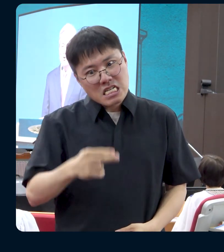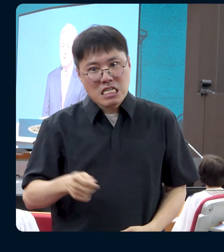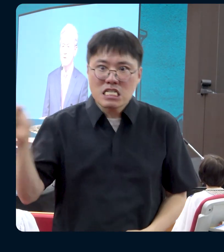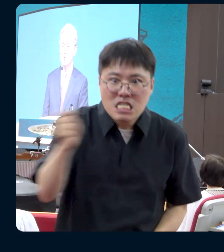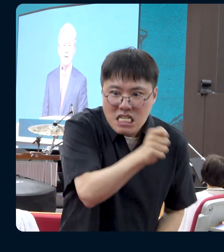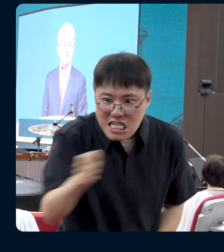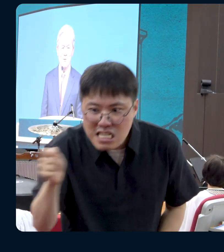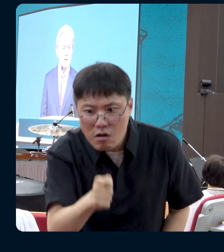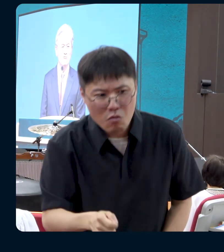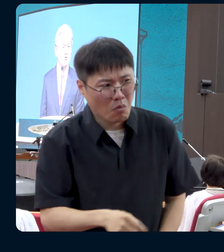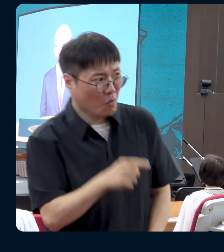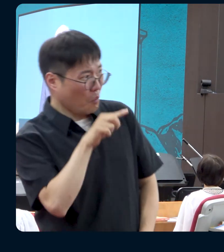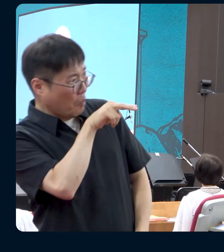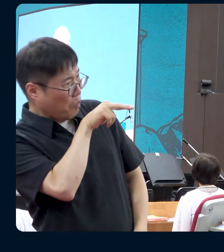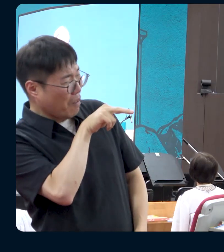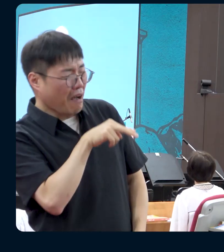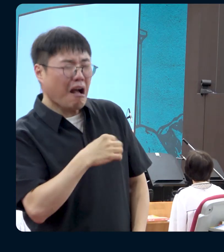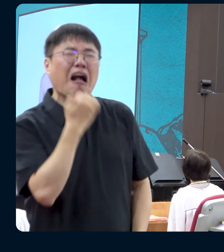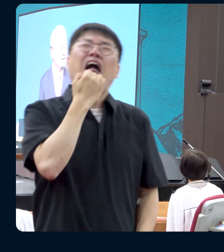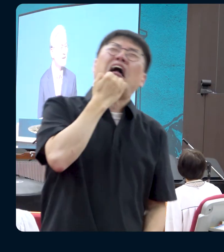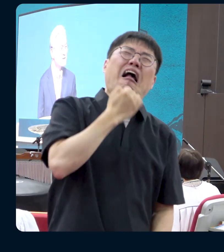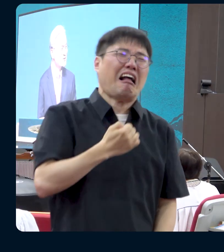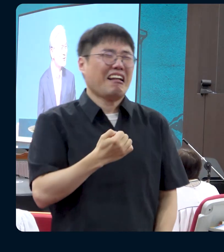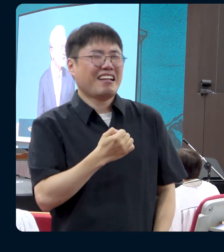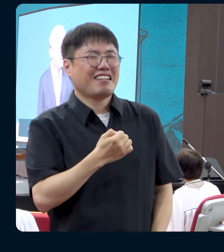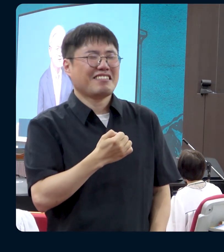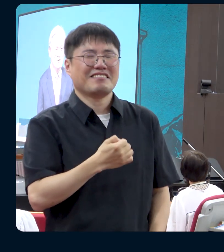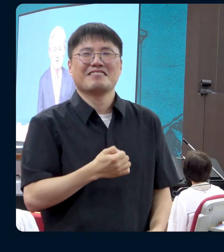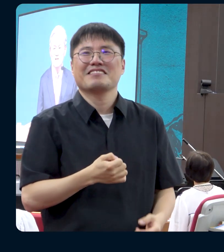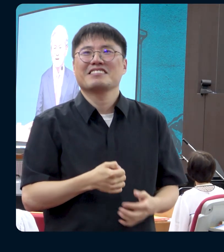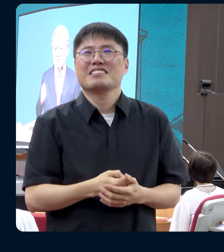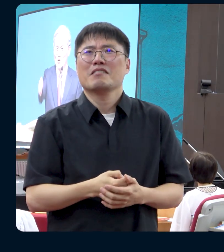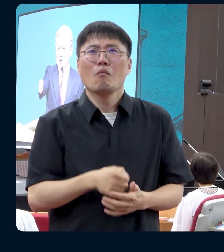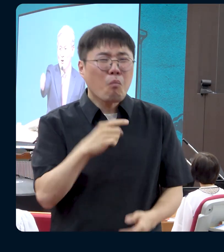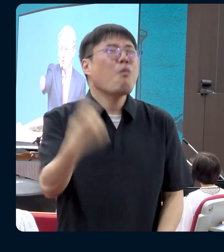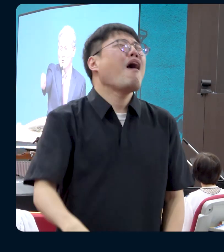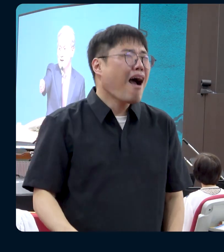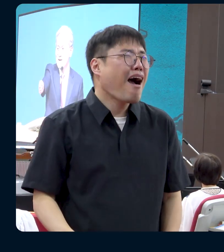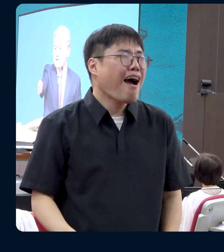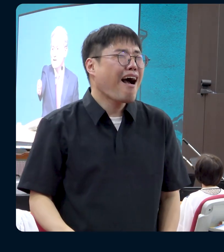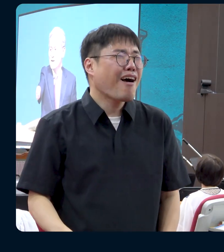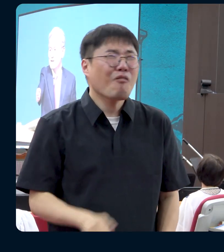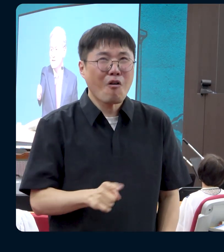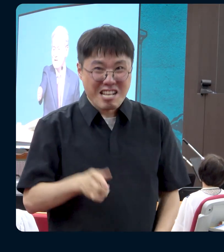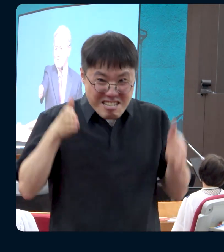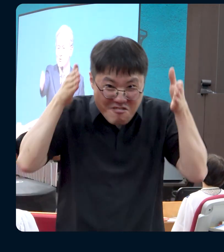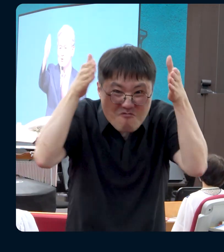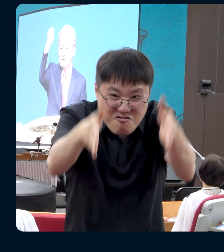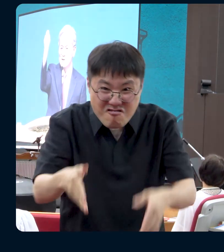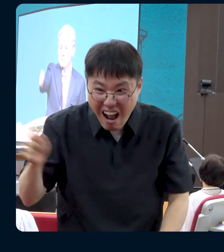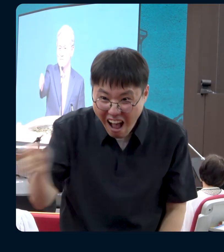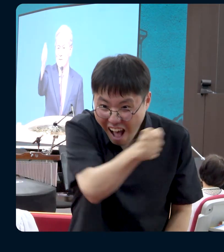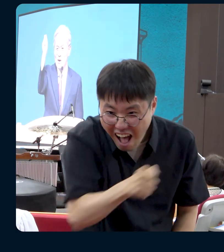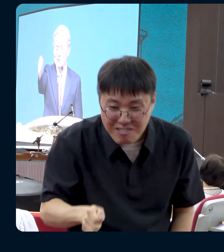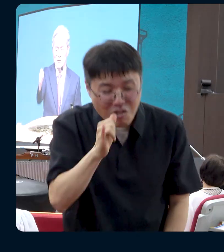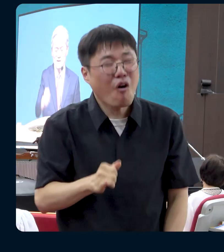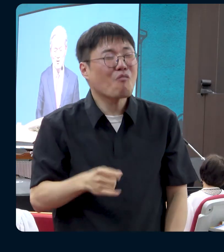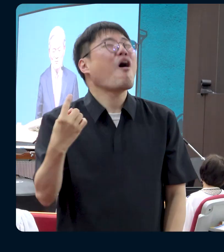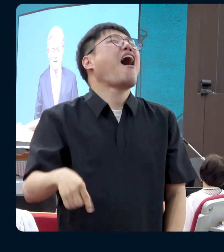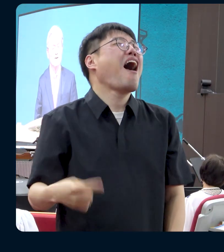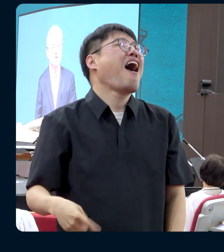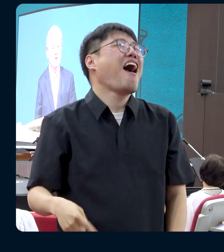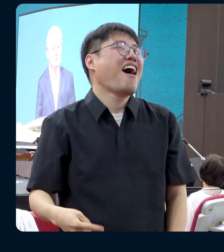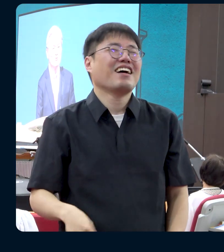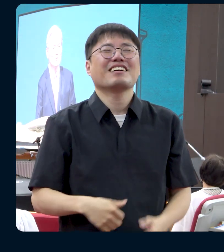심각합니다. 근데 옆에서 보는 사람은 정말 웃겨요. 그렇죠? 그게 뭐라고 그냥 이를